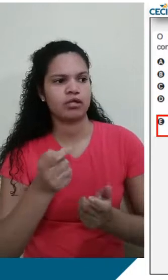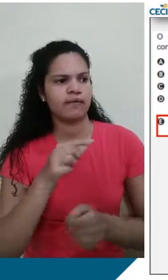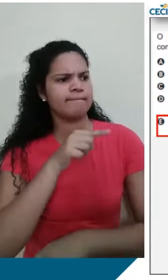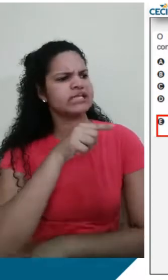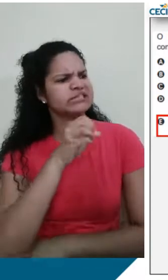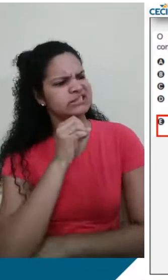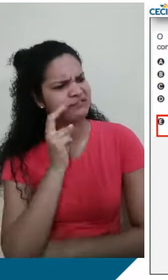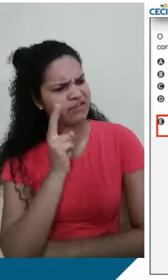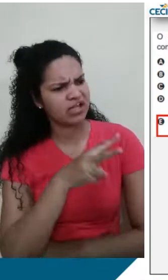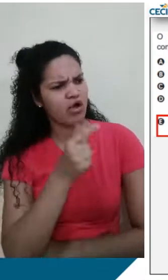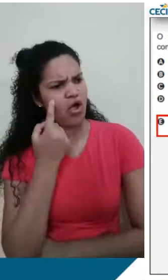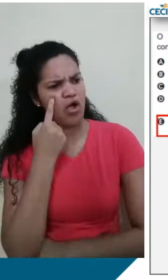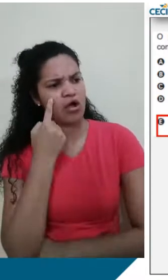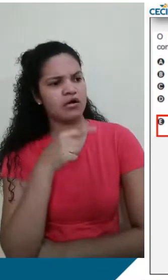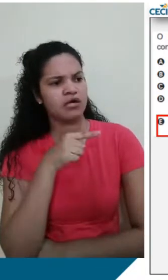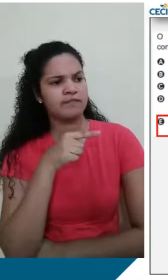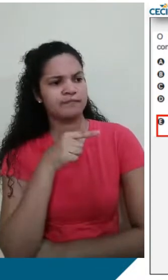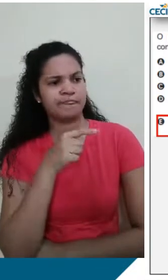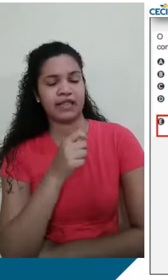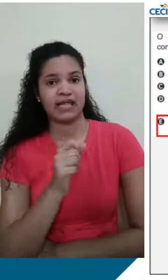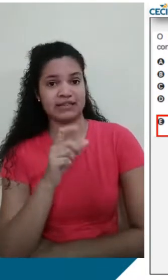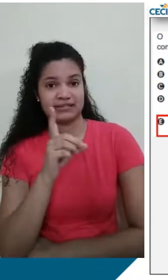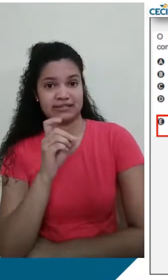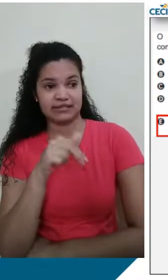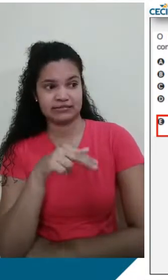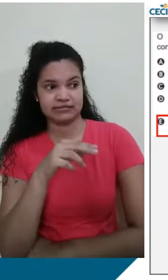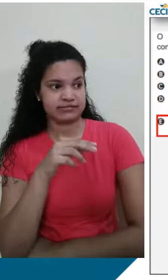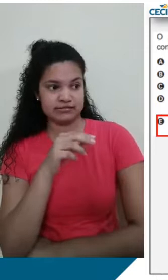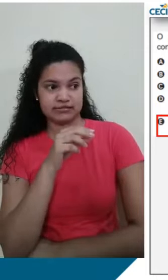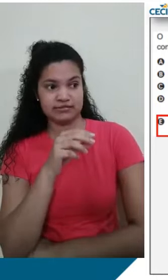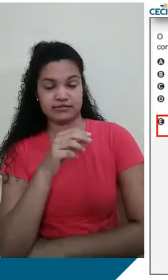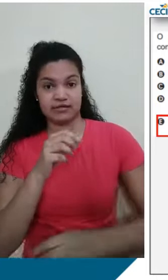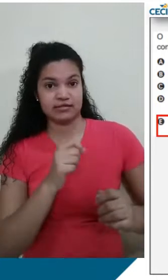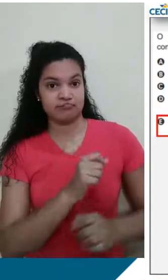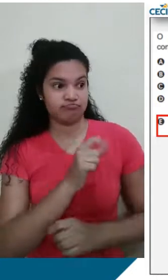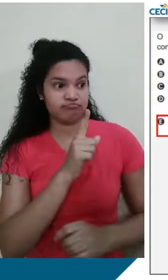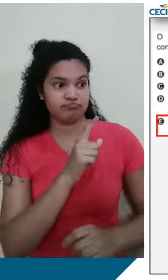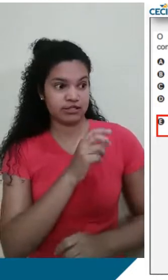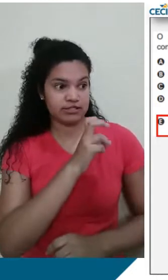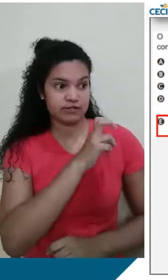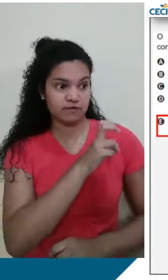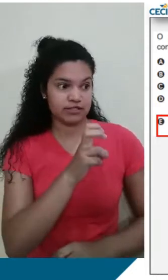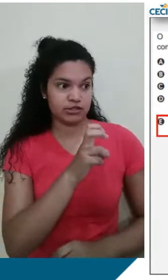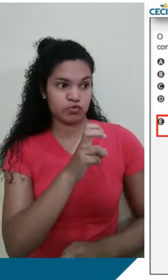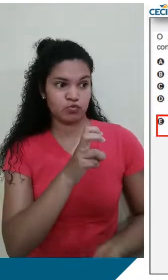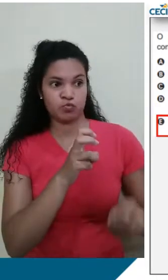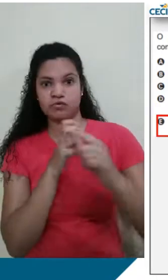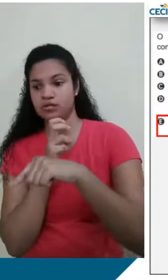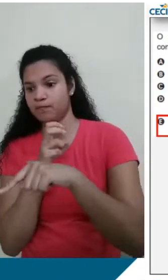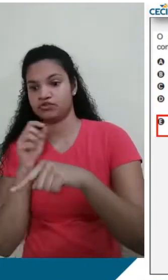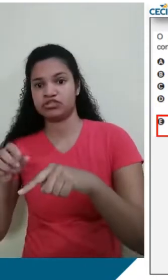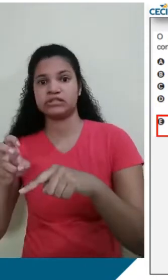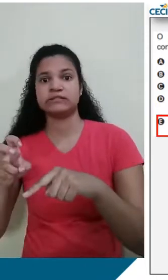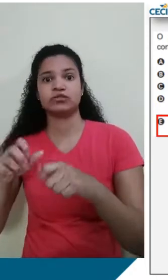nós observarmos aqui as assídias, a densidade em áreas com tela era 55 indivíduos por metro quadrado e passou a